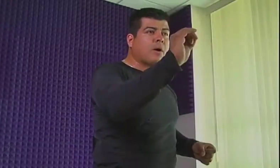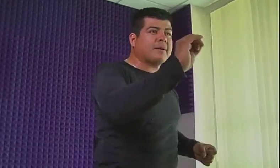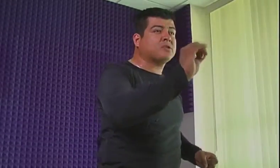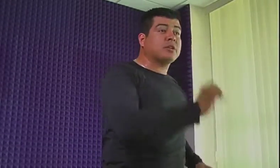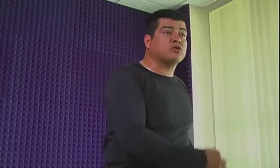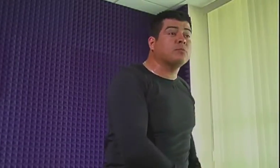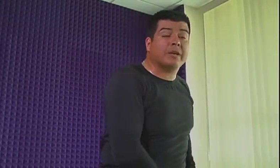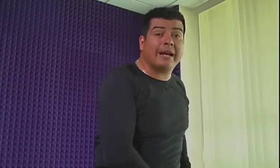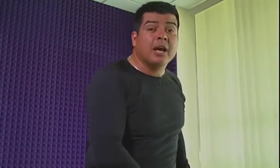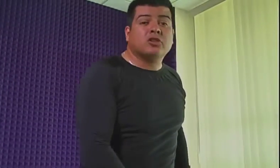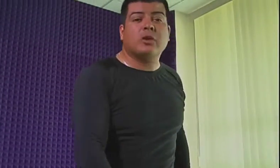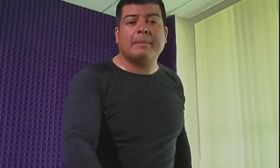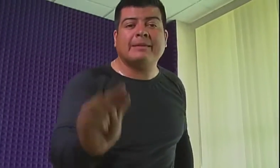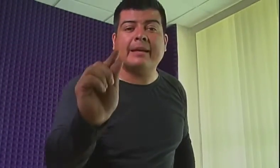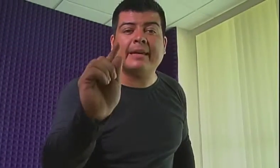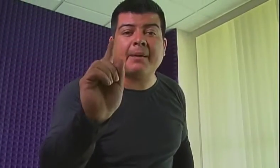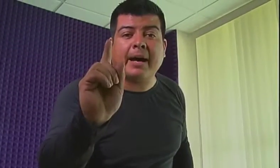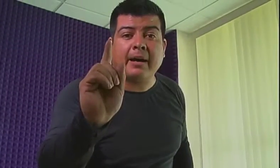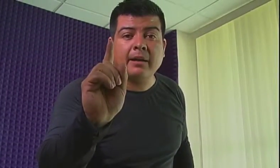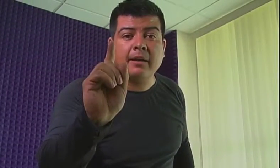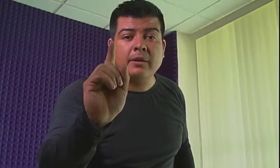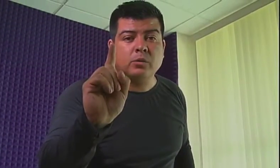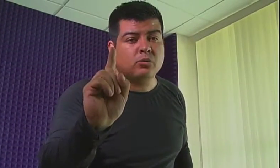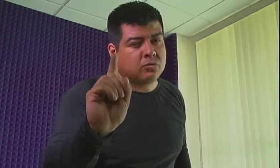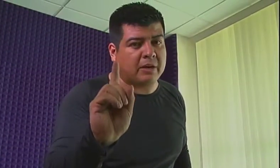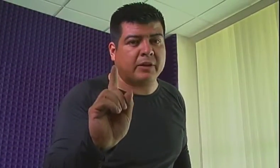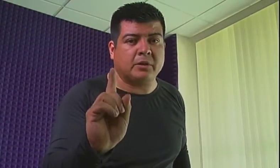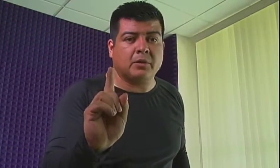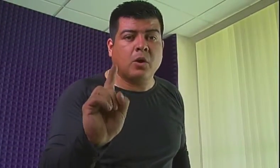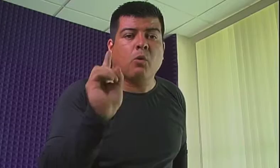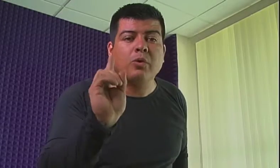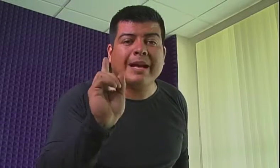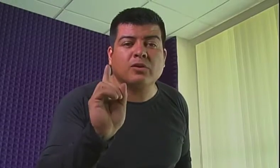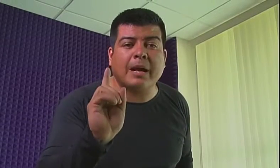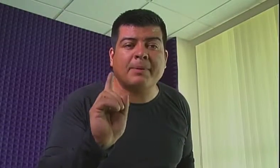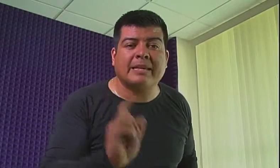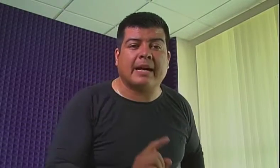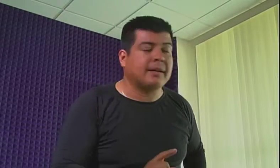Avanzó y en su morral solamente le quedaba un zafiro, una sola piedra